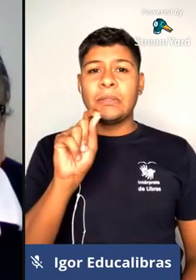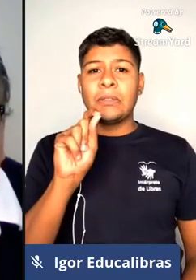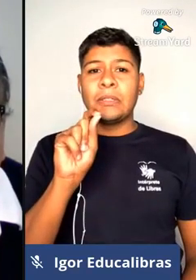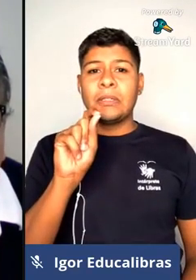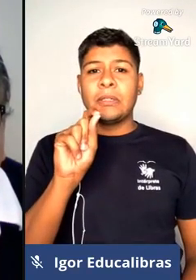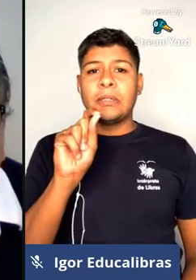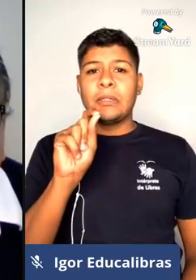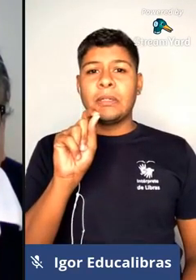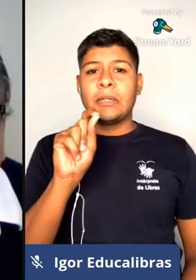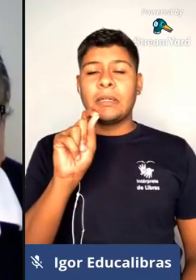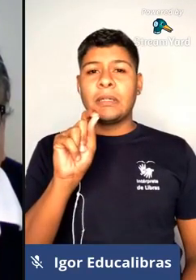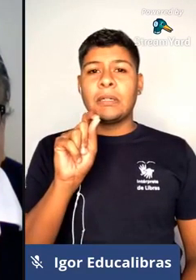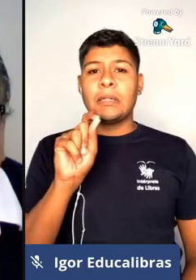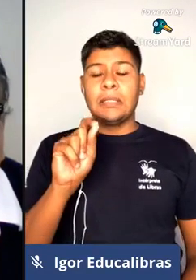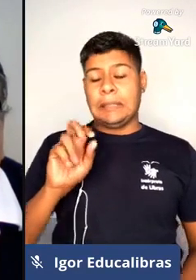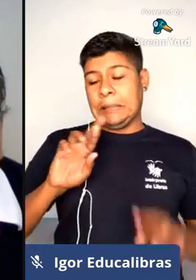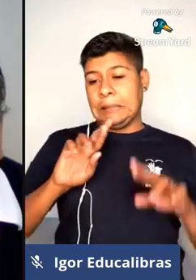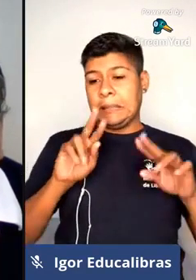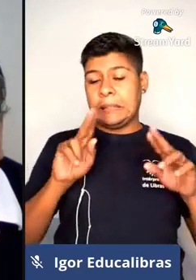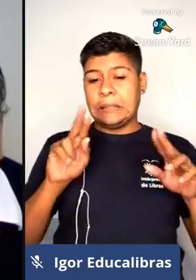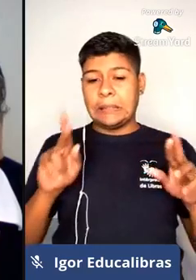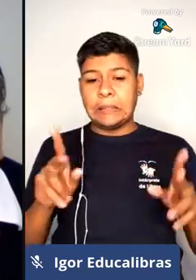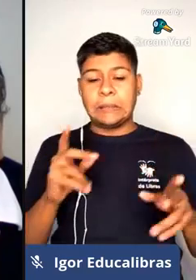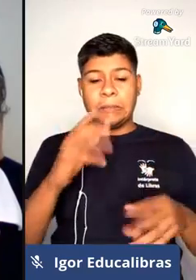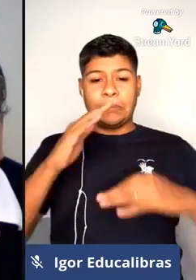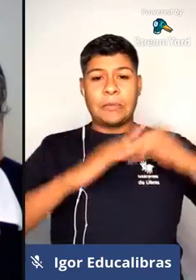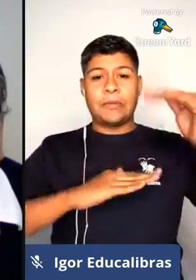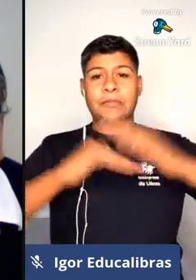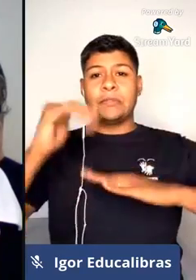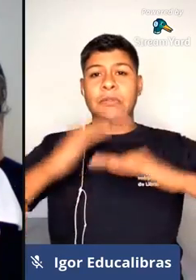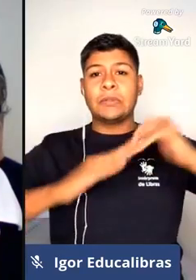o Thomas Malthus, que foi um economista